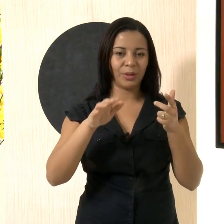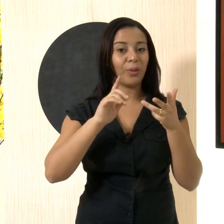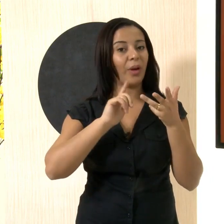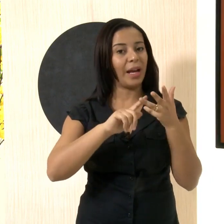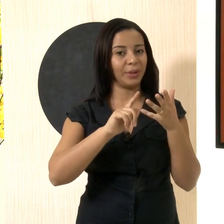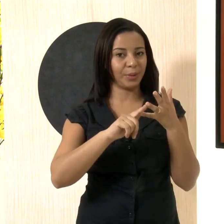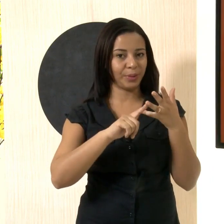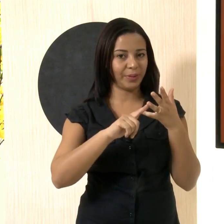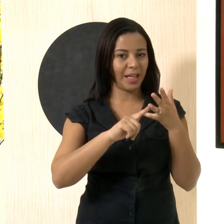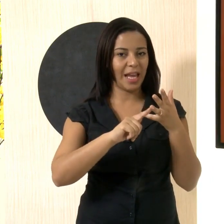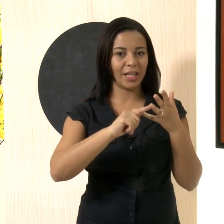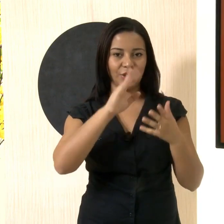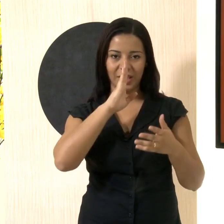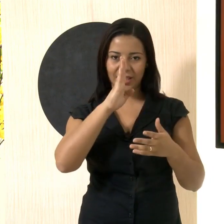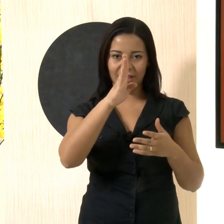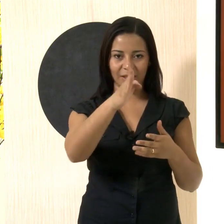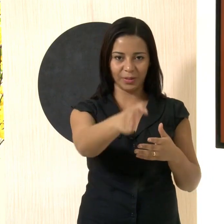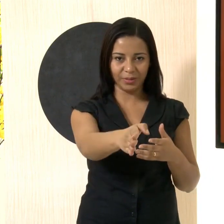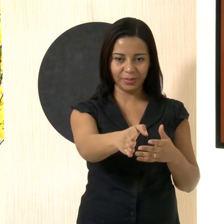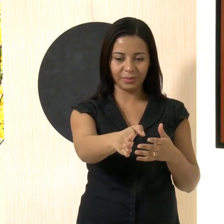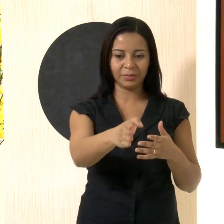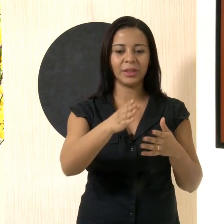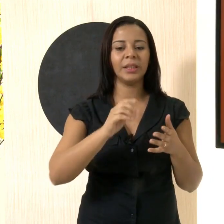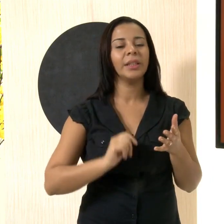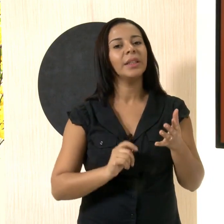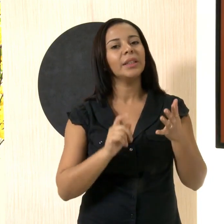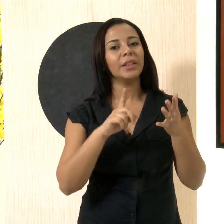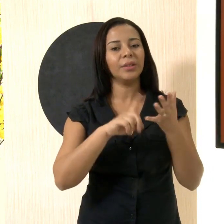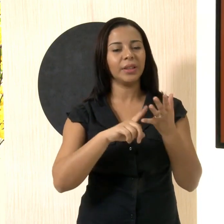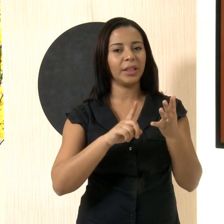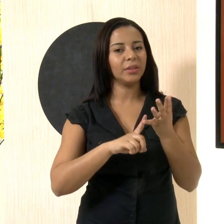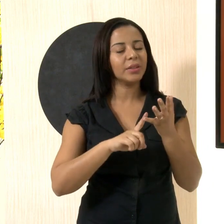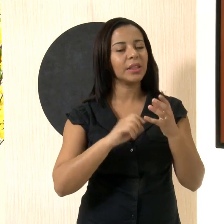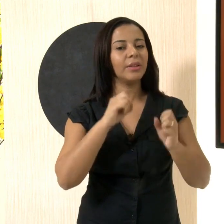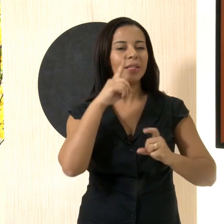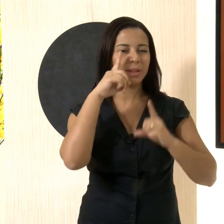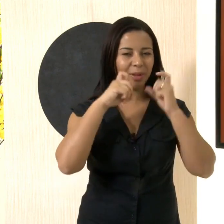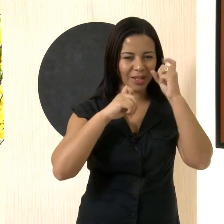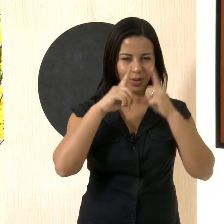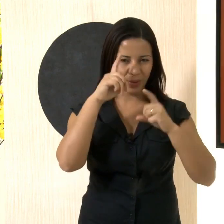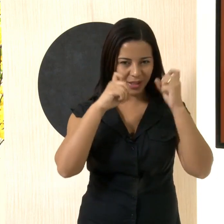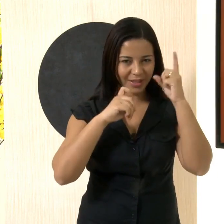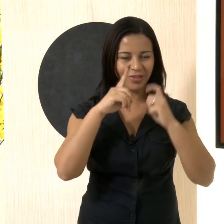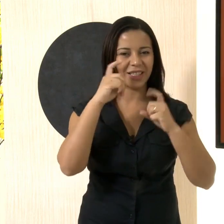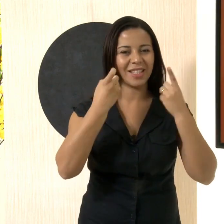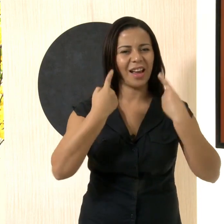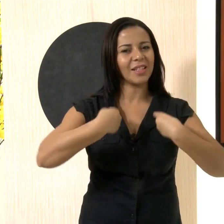O quarto é a direção. E o quinto são as expressões